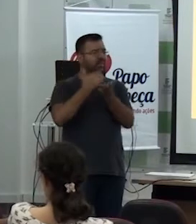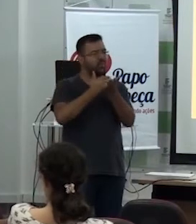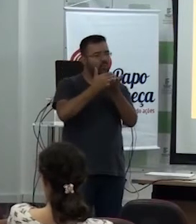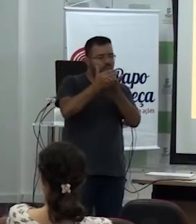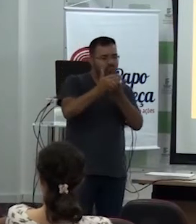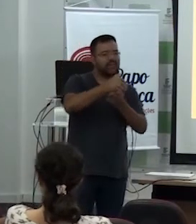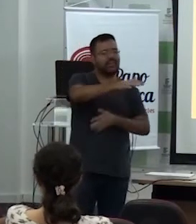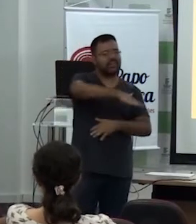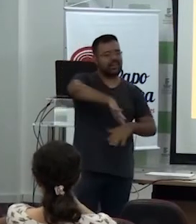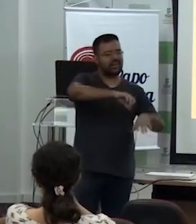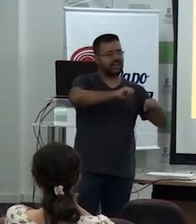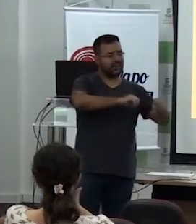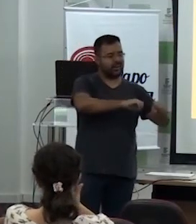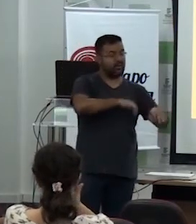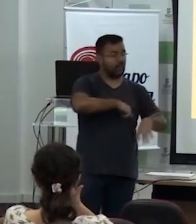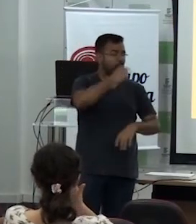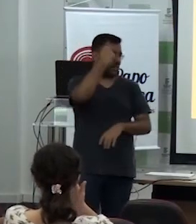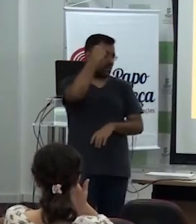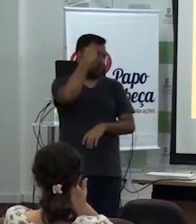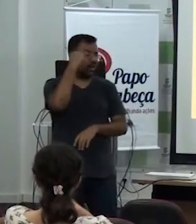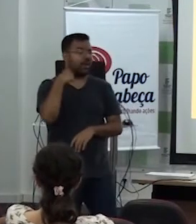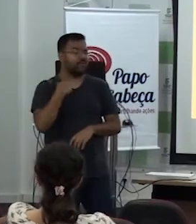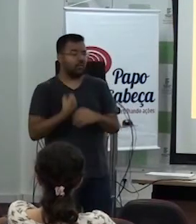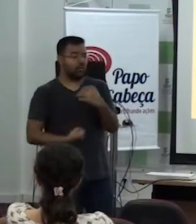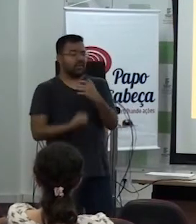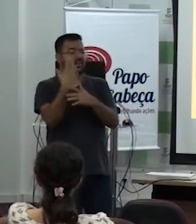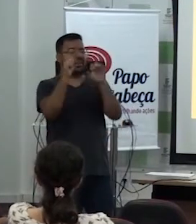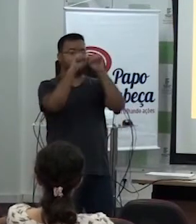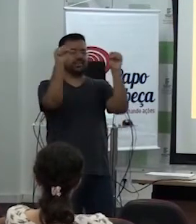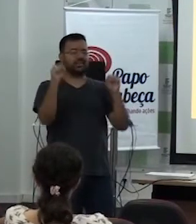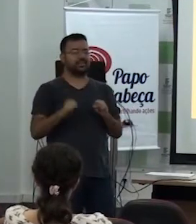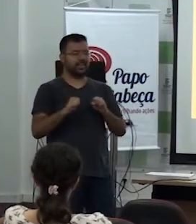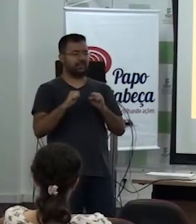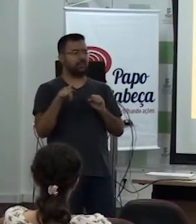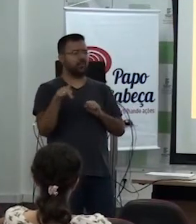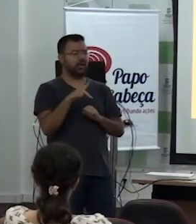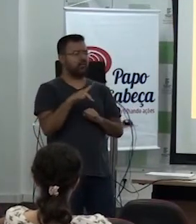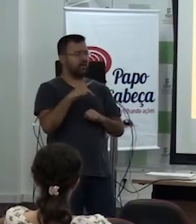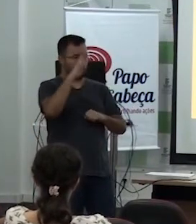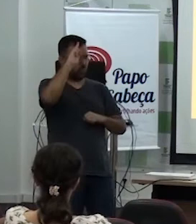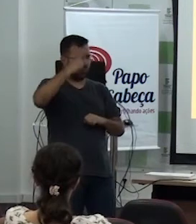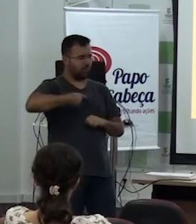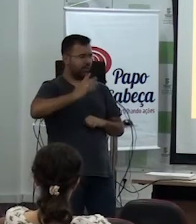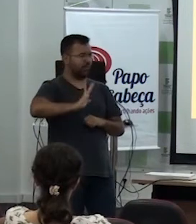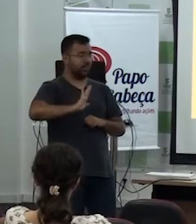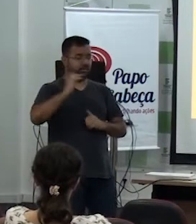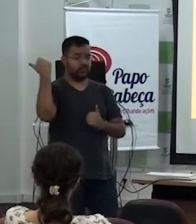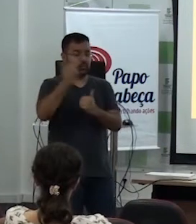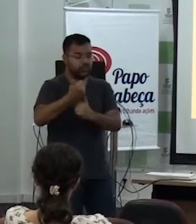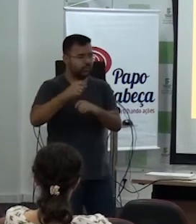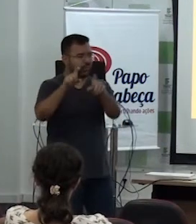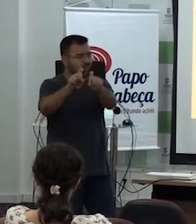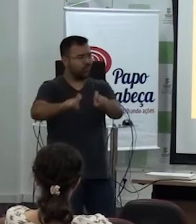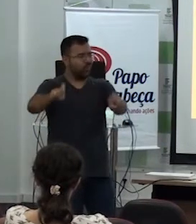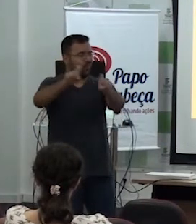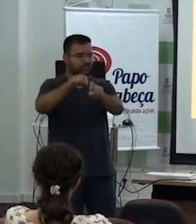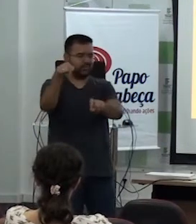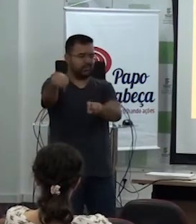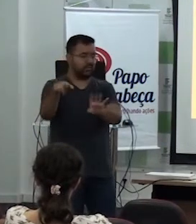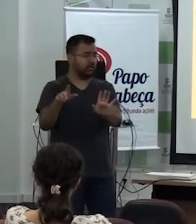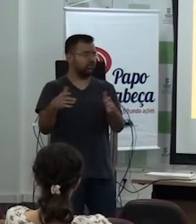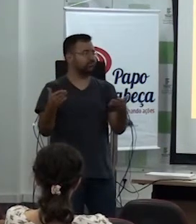educação, falava assim, vamos criar um sistema do corpo inteligente. Aí tinha essa fala de substituir o professor. Não,